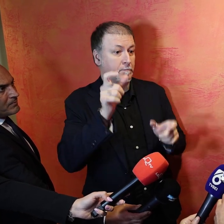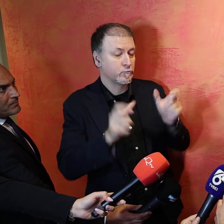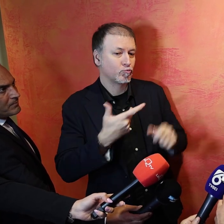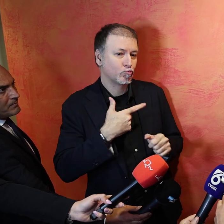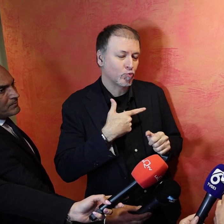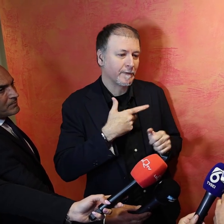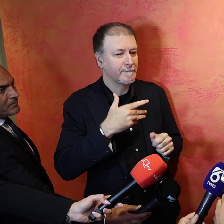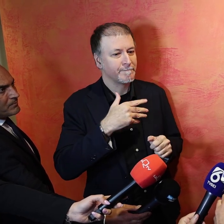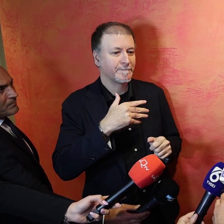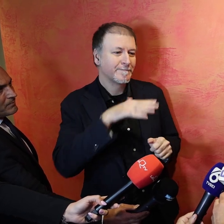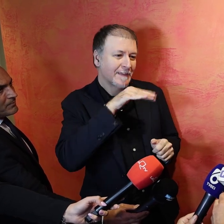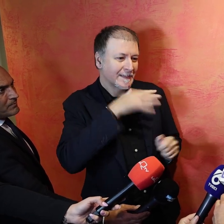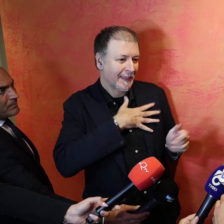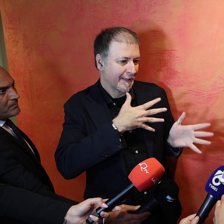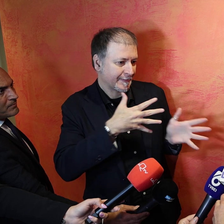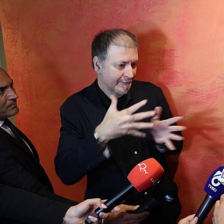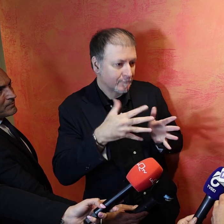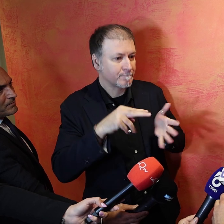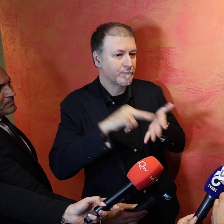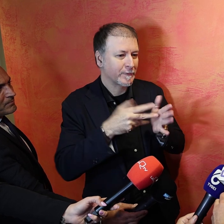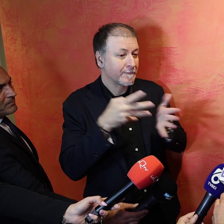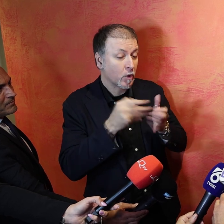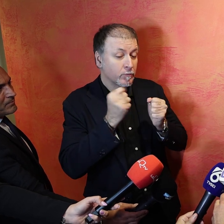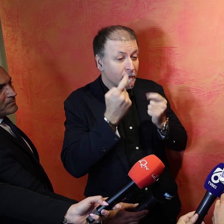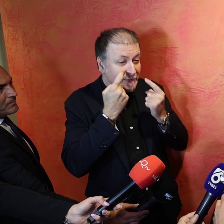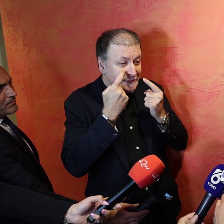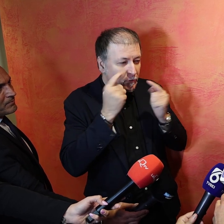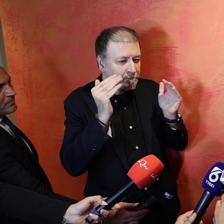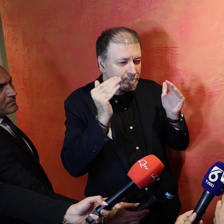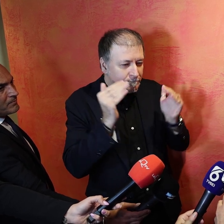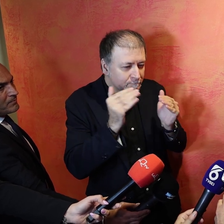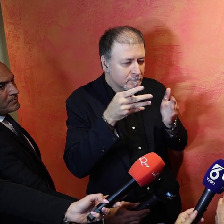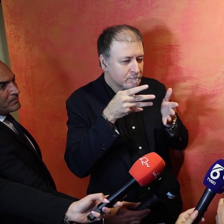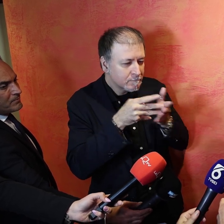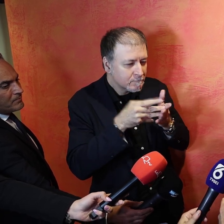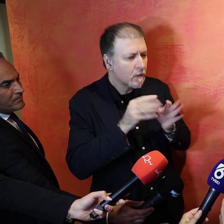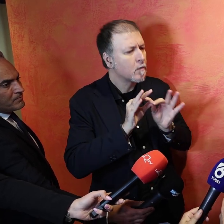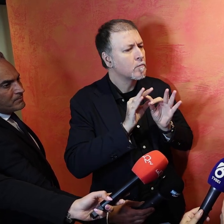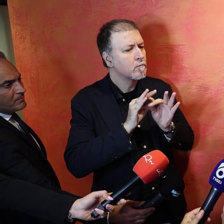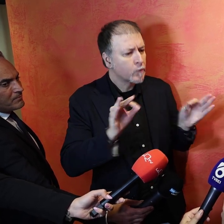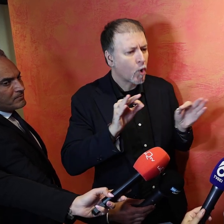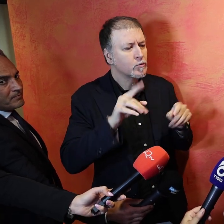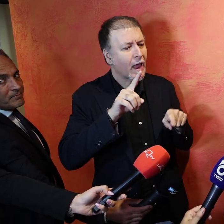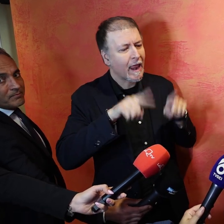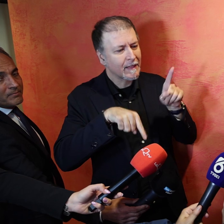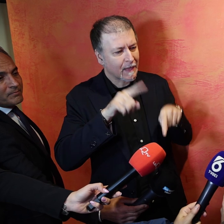della traduzione. A volte anche questo servizio sarà per le persone anziane